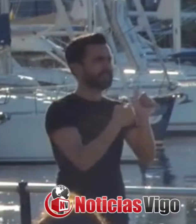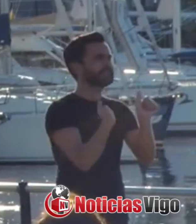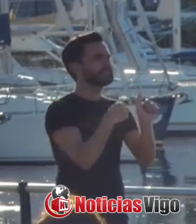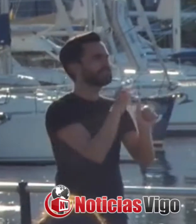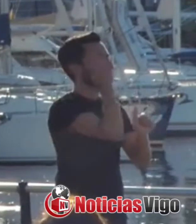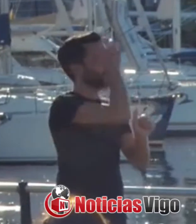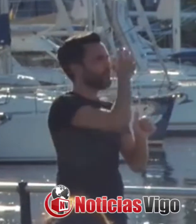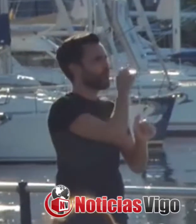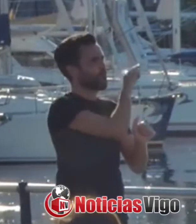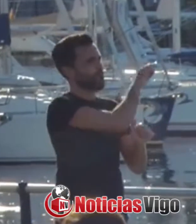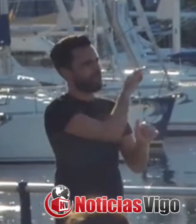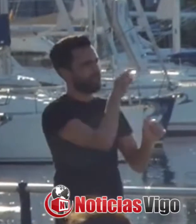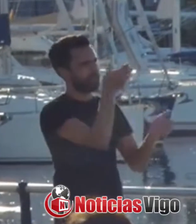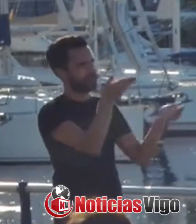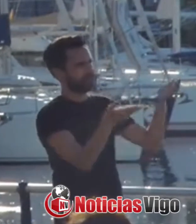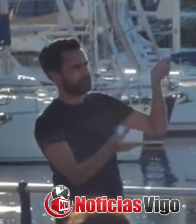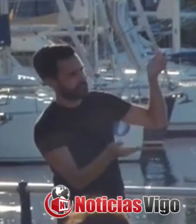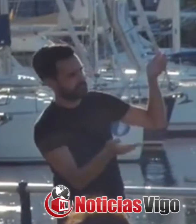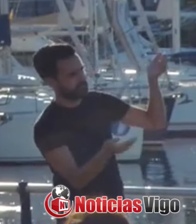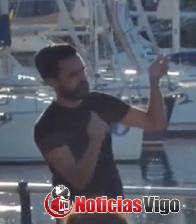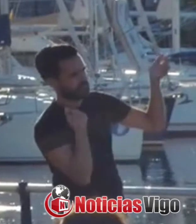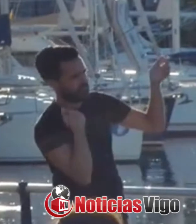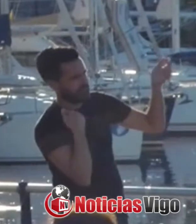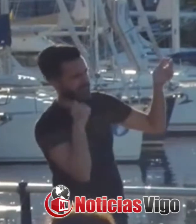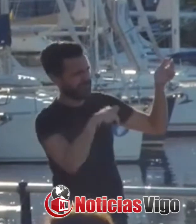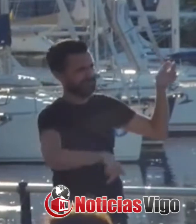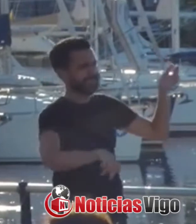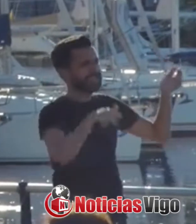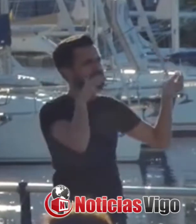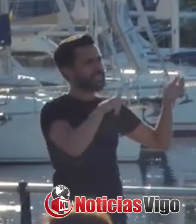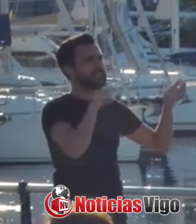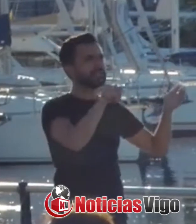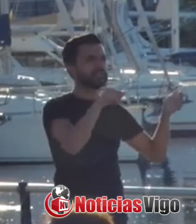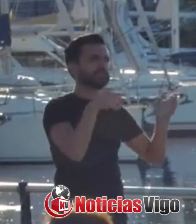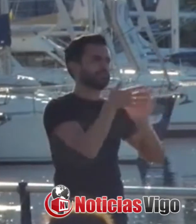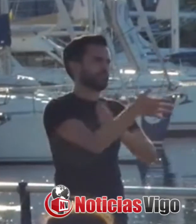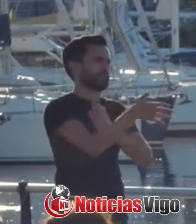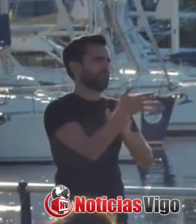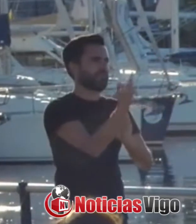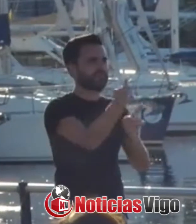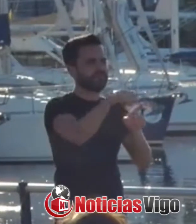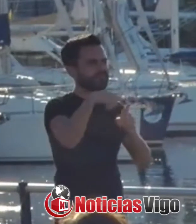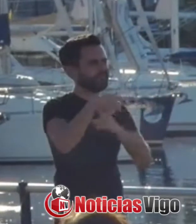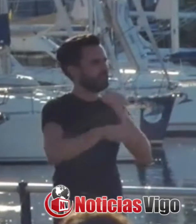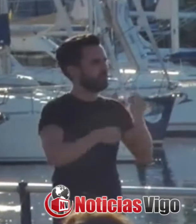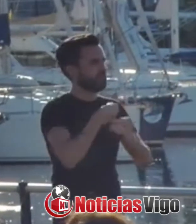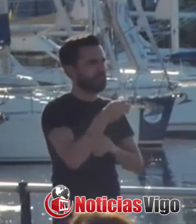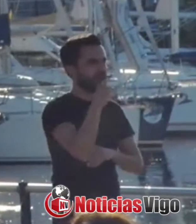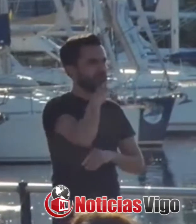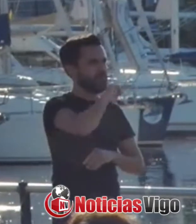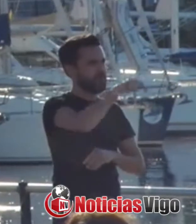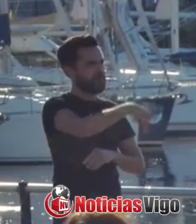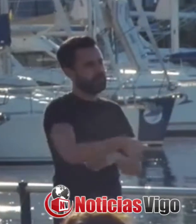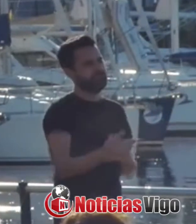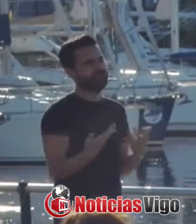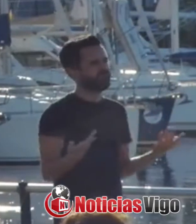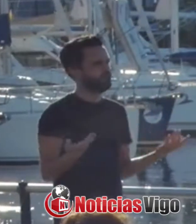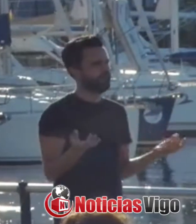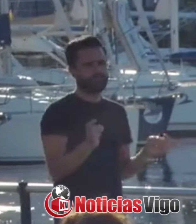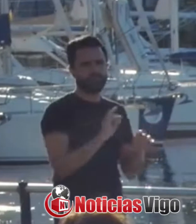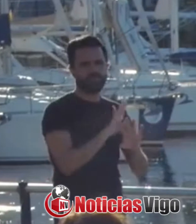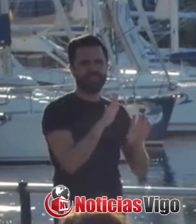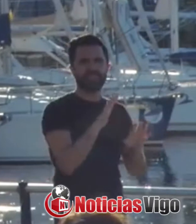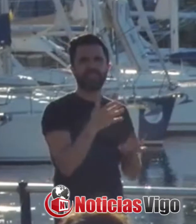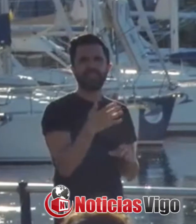Coruña. E ese é o síntoma de que hai cousas que non se están facendo ben nesta cidade. E